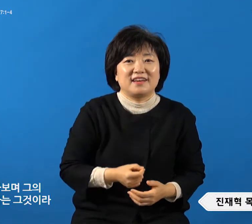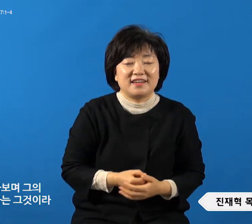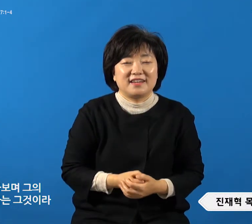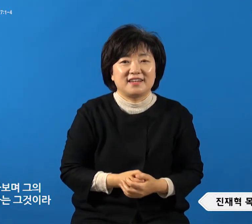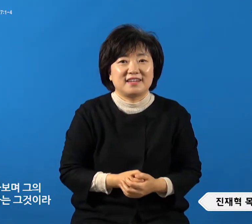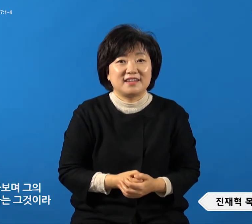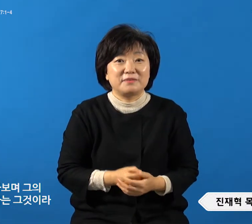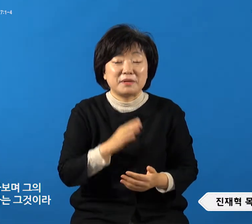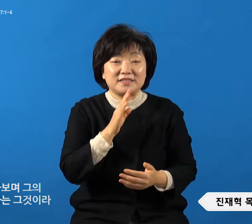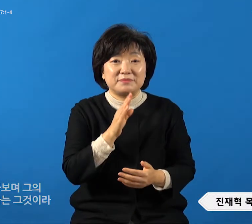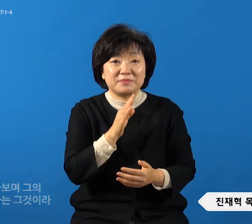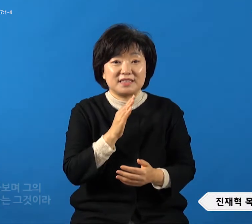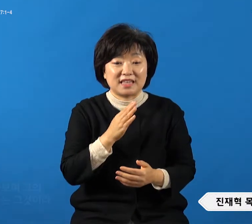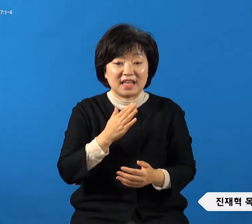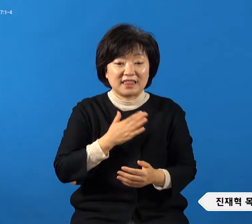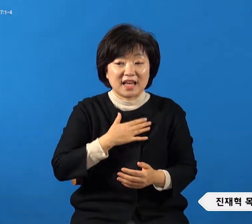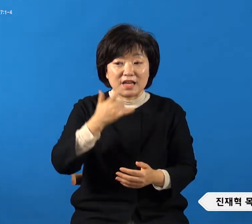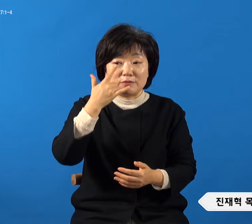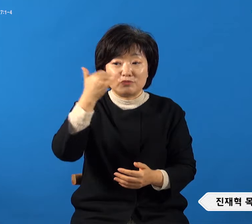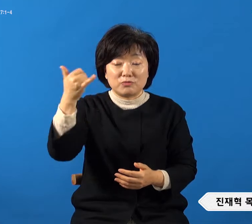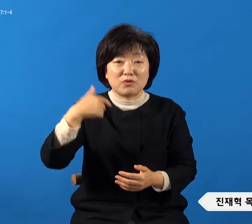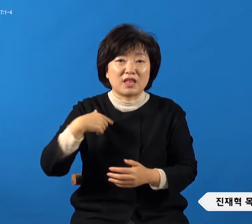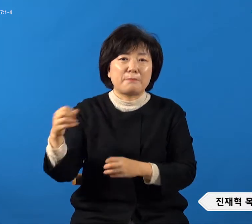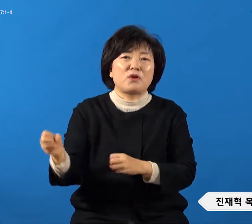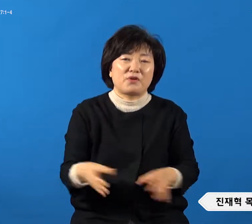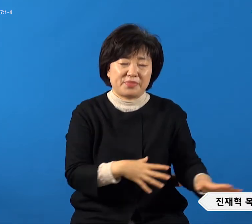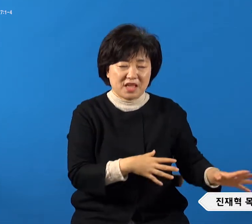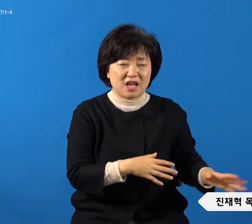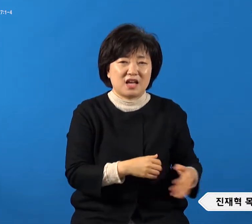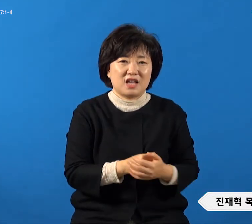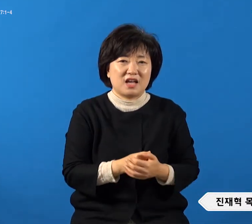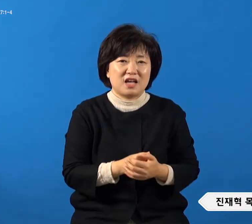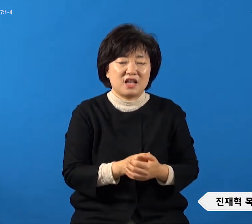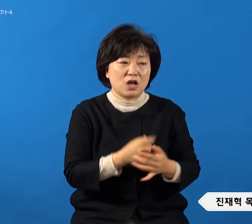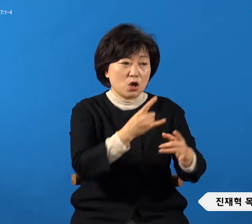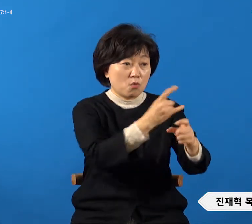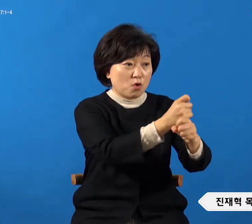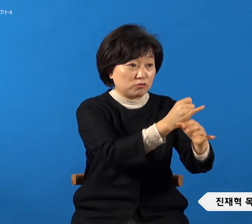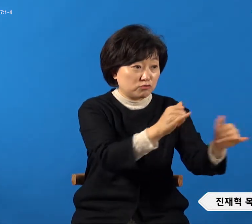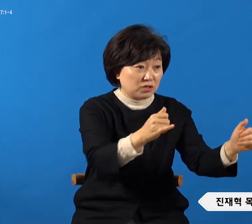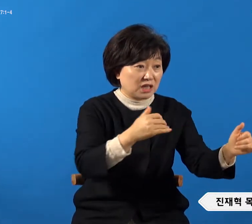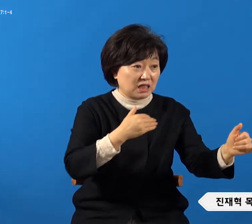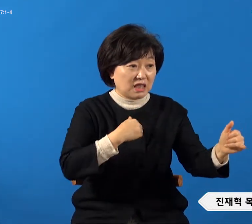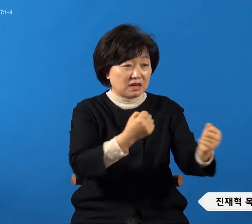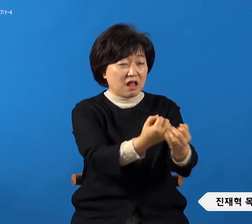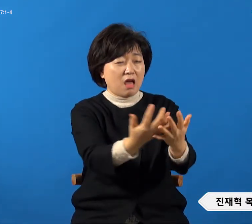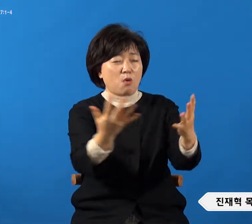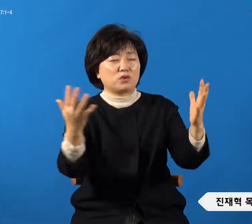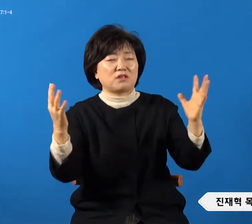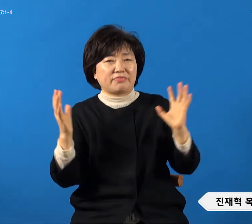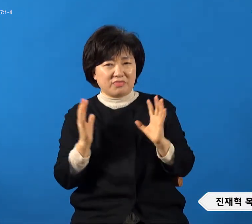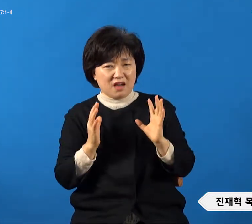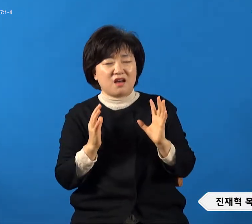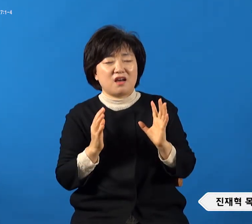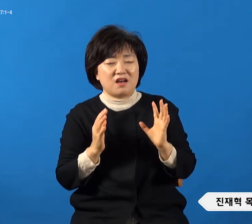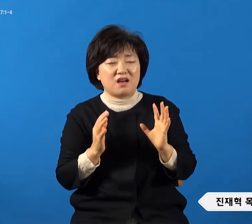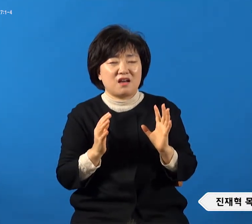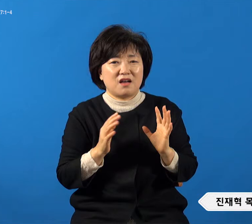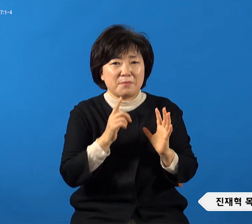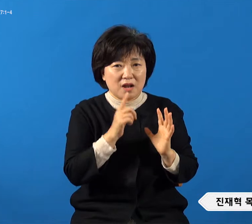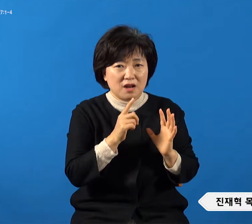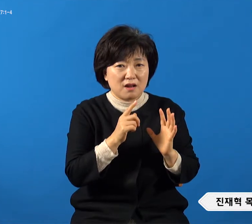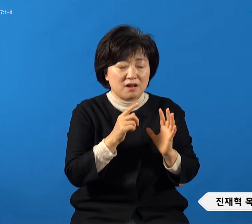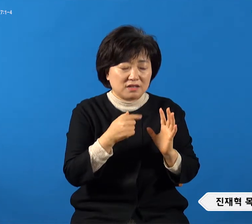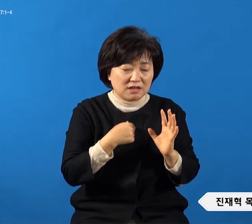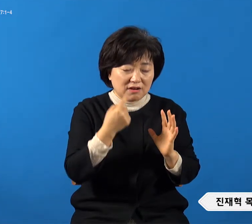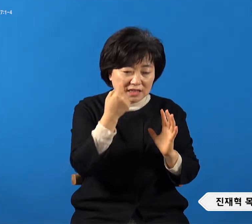그렇습니다. 시편 기자는 나의 부모님이 나를 버렸다고 이야기하고 원수들이 나를 애워쌌다고 이야기합니다. 그런데